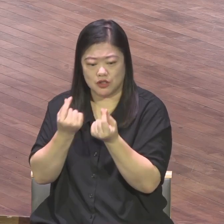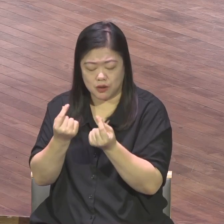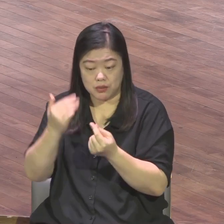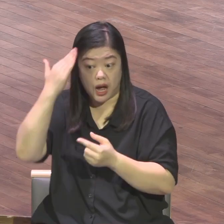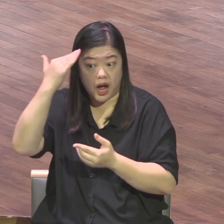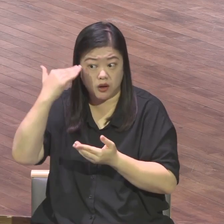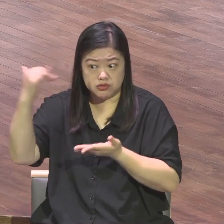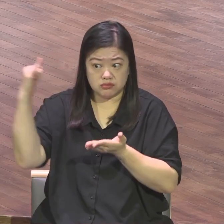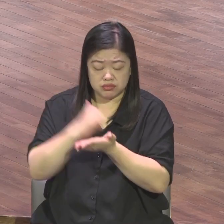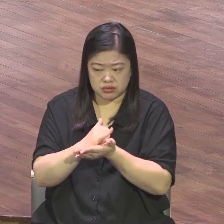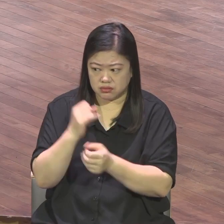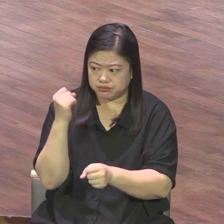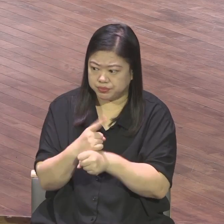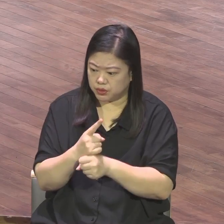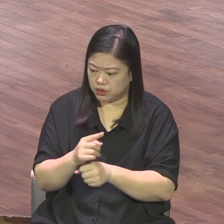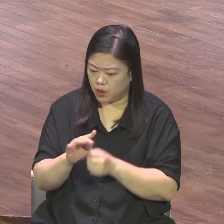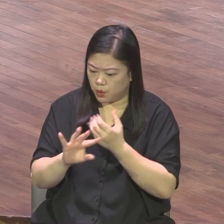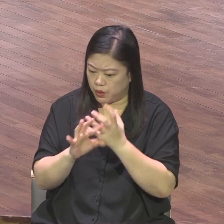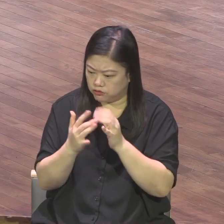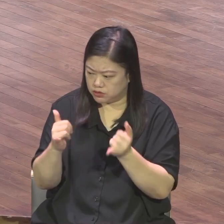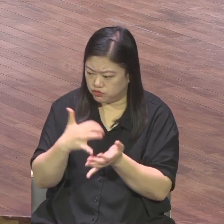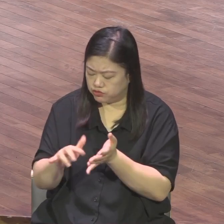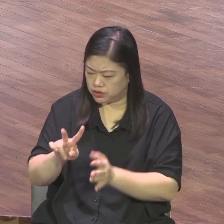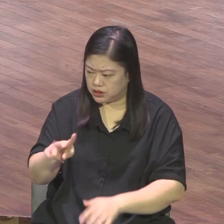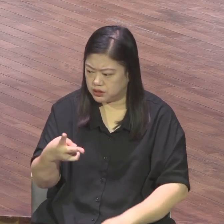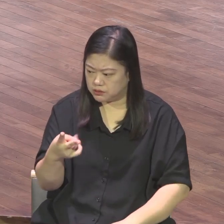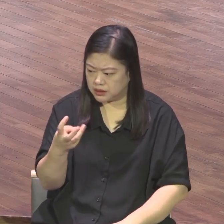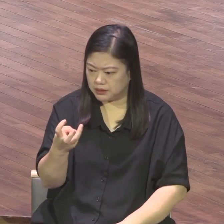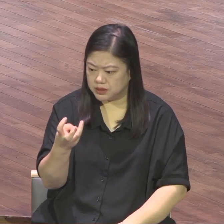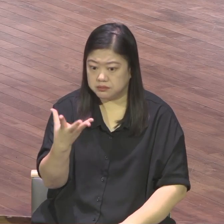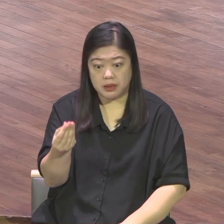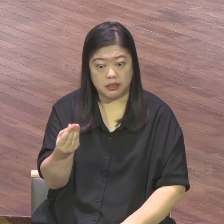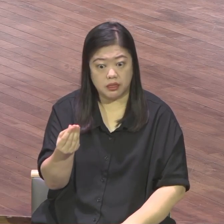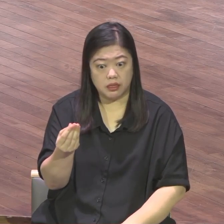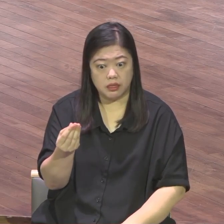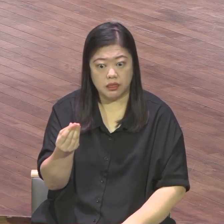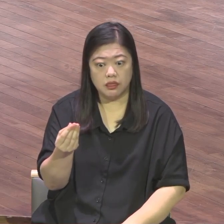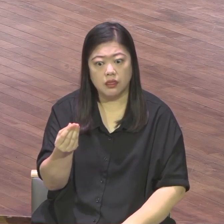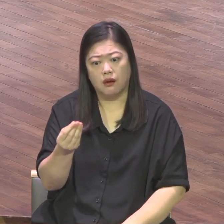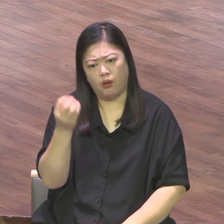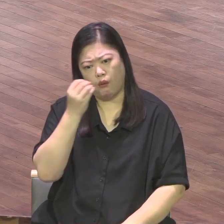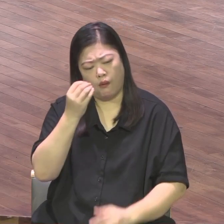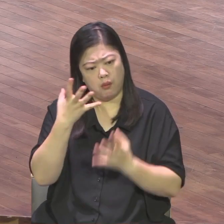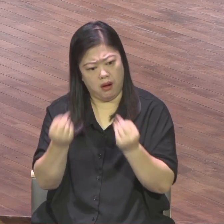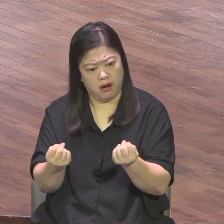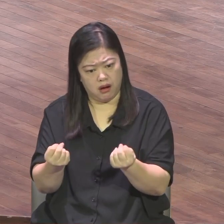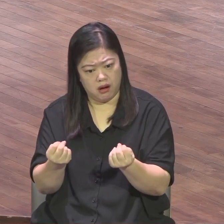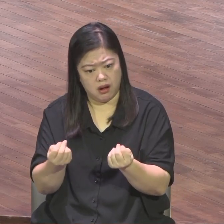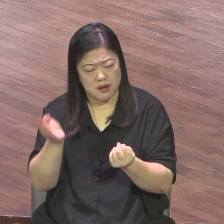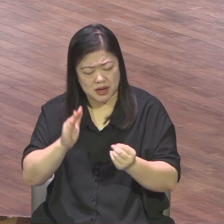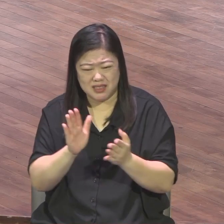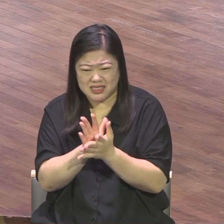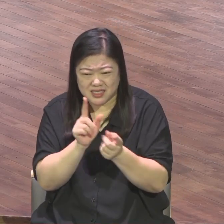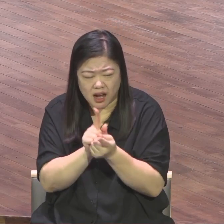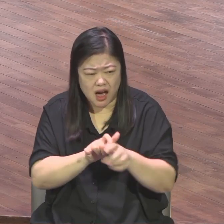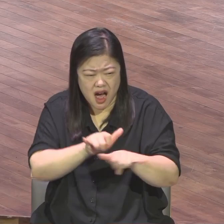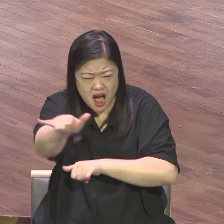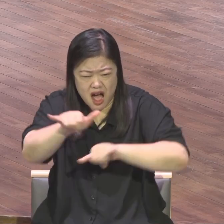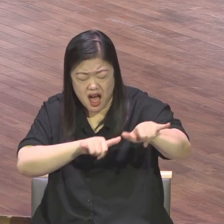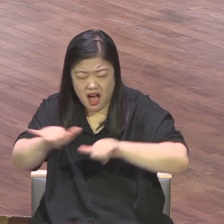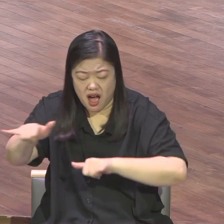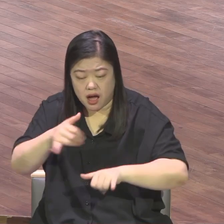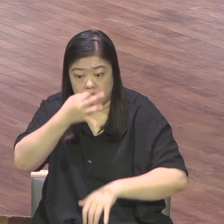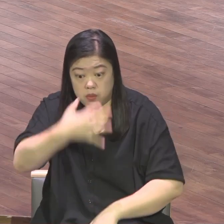지구촌에 교회를 세운 미국과 한국을 포함한 전 세계 개교회가